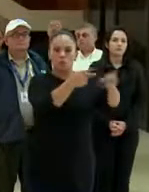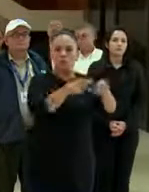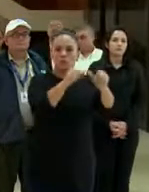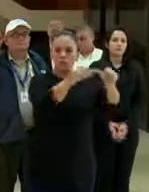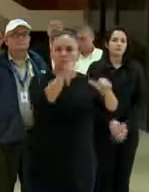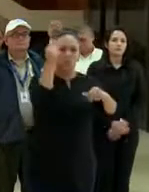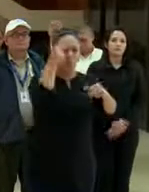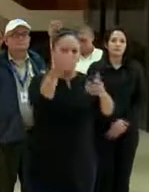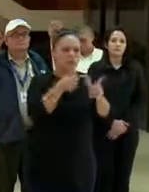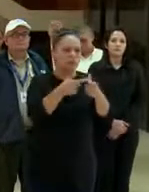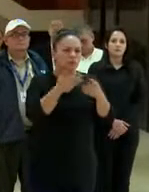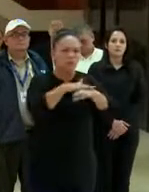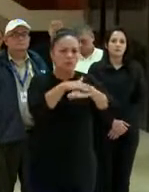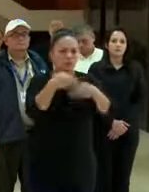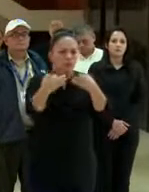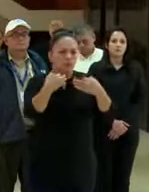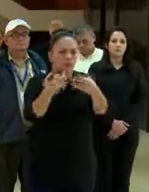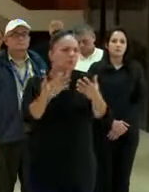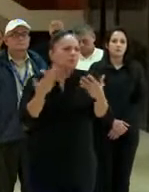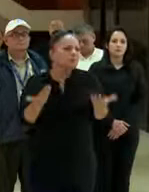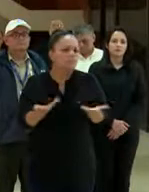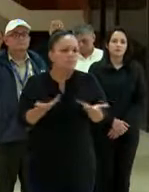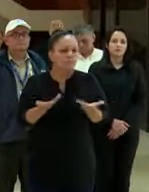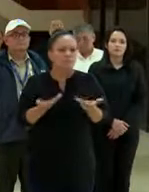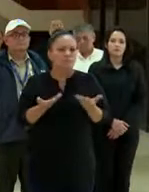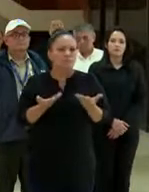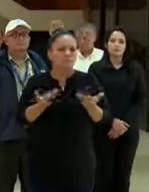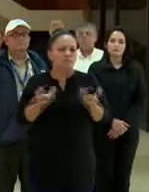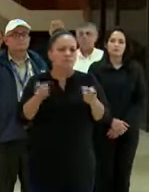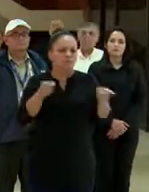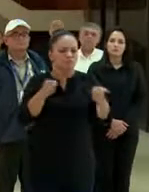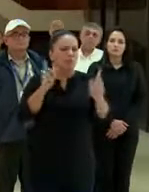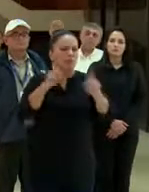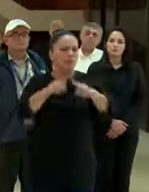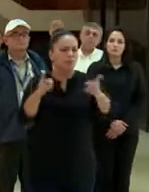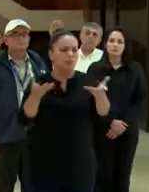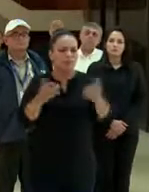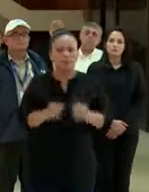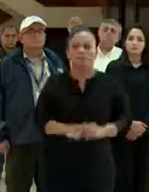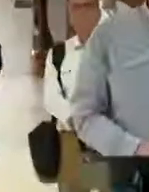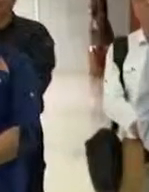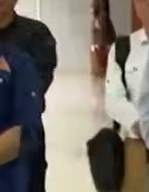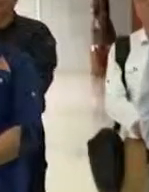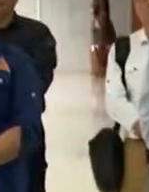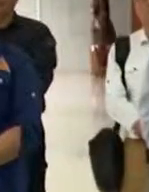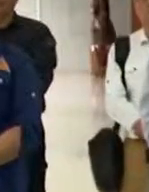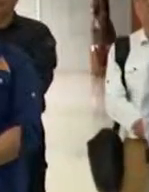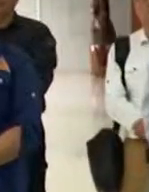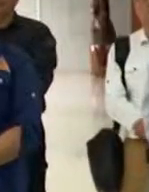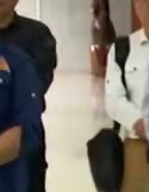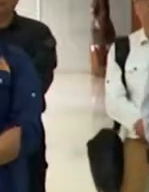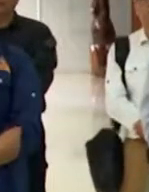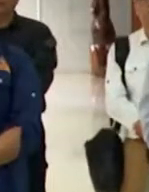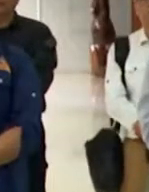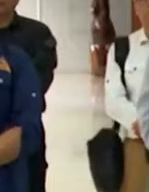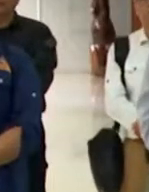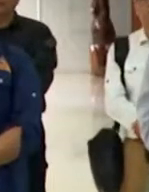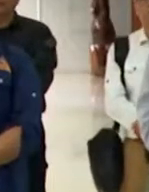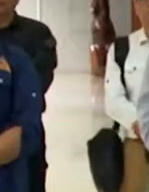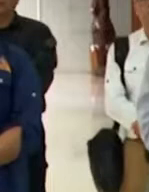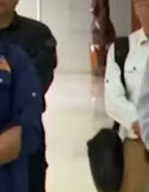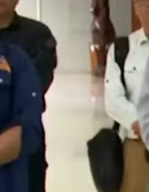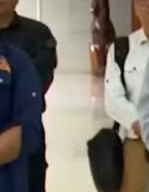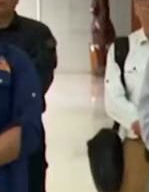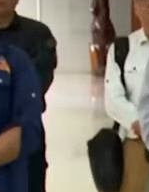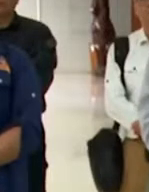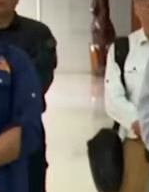gobierno. Entonces, si nos puede explicar los términos de esa diferencia que hubo. Miren, este es un tema